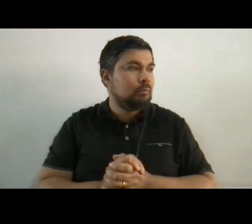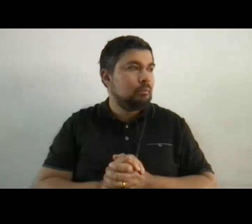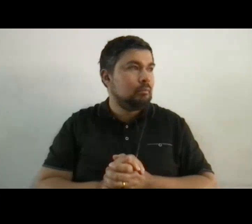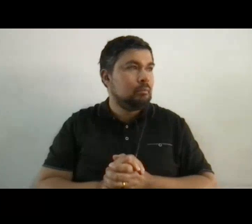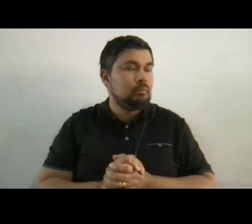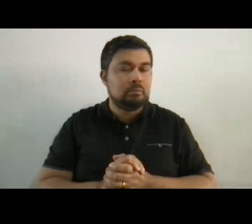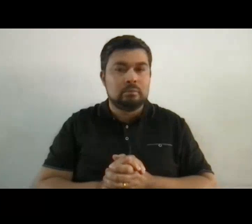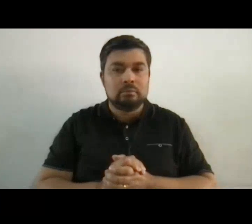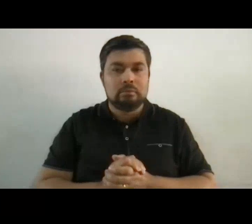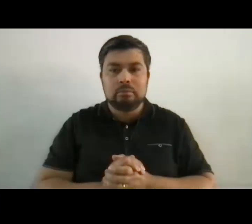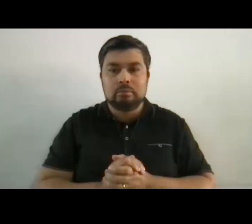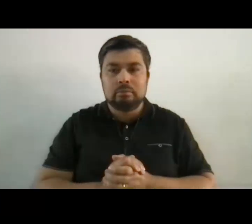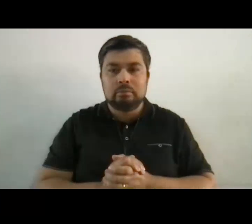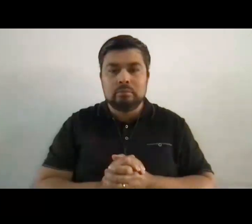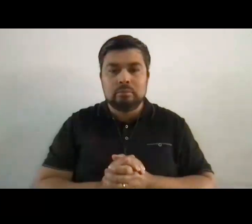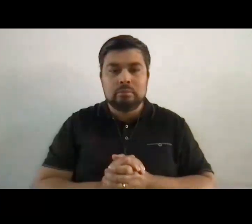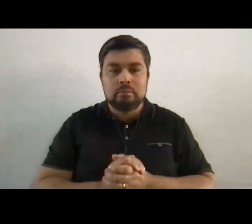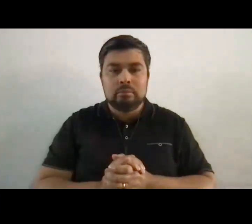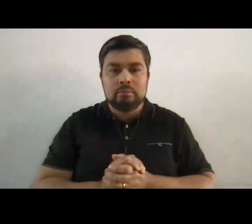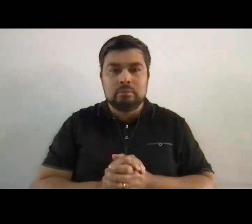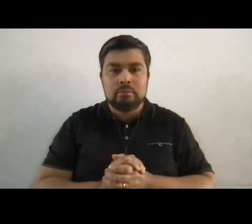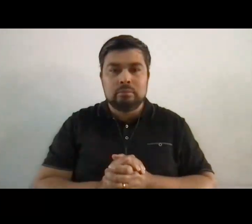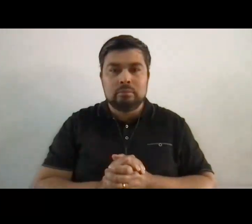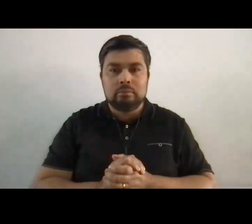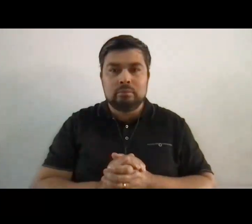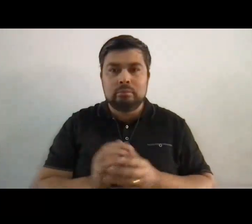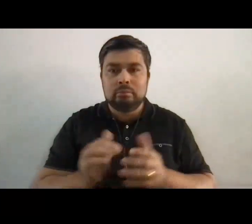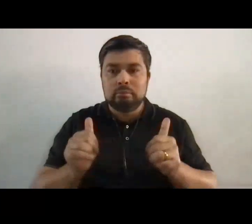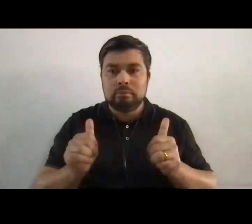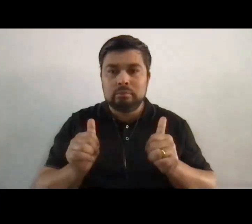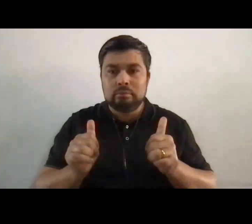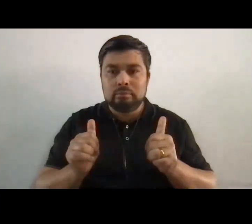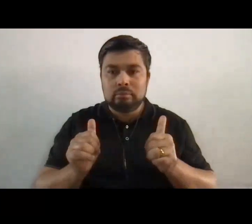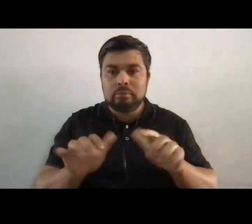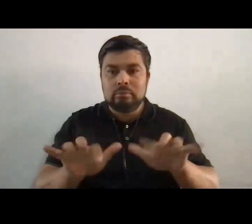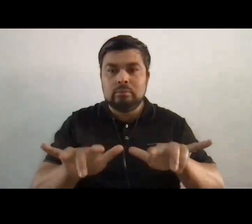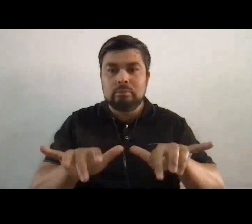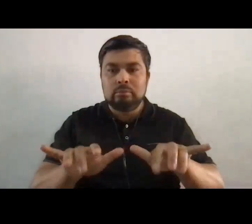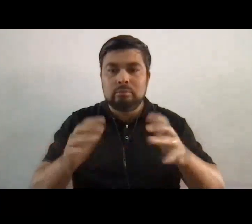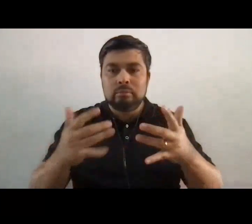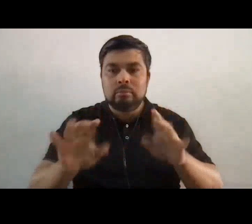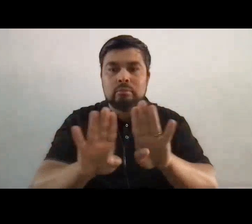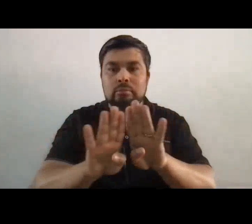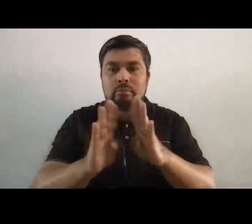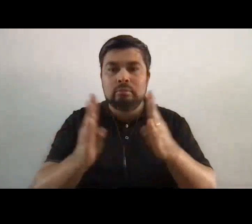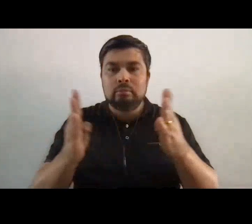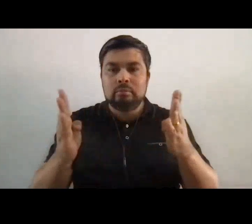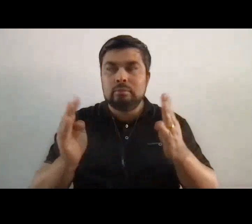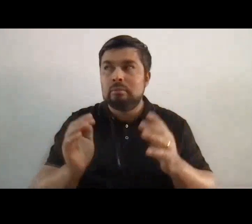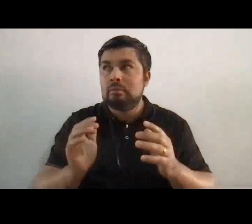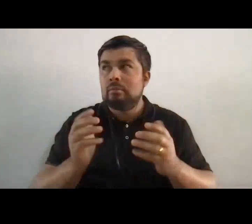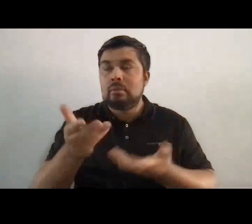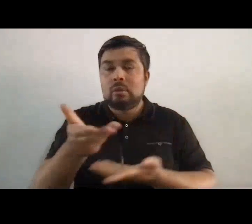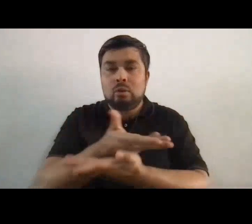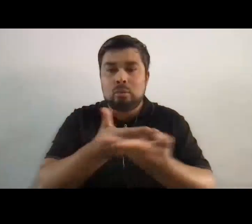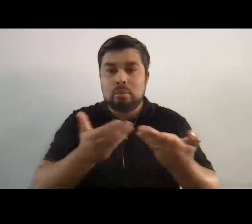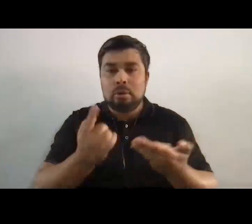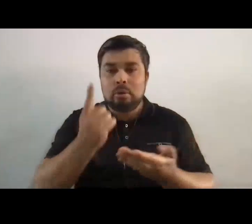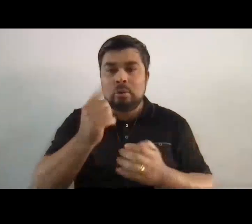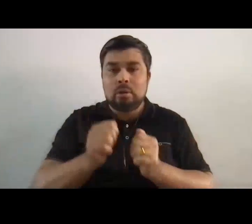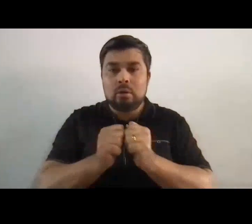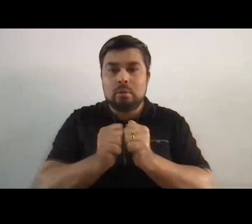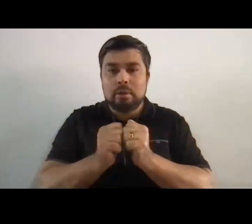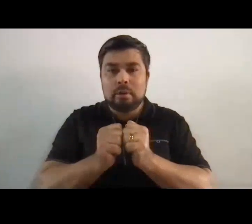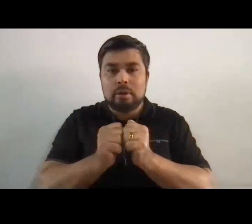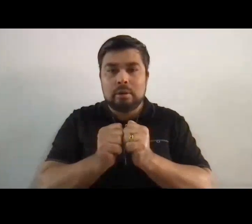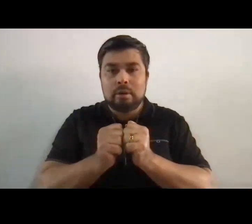Ya. Ah, y ahí se me activó el computador. Estaba tratando de compartirla con una compañera aquí a mi lado. Y